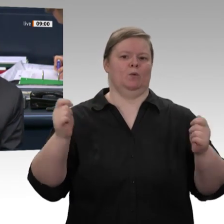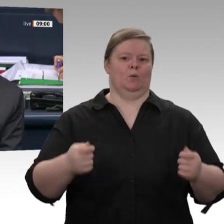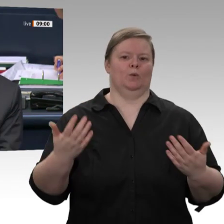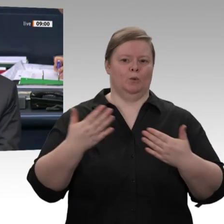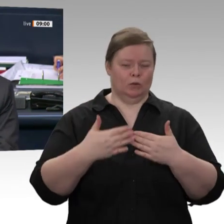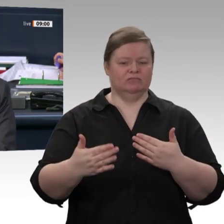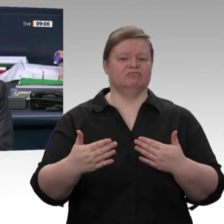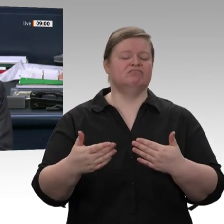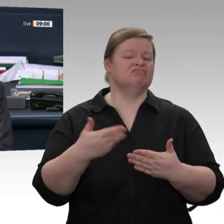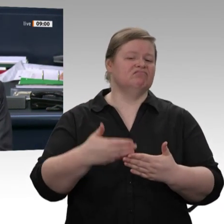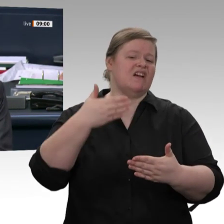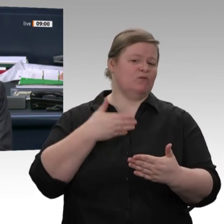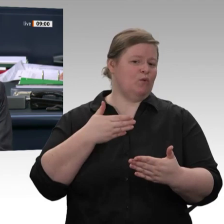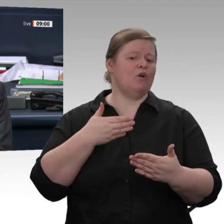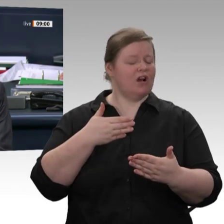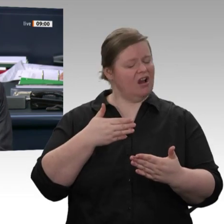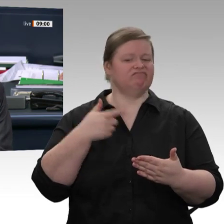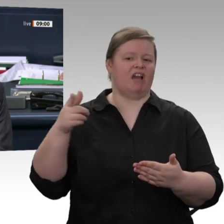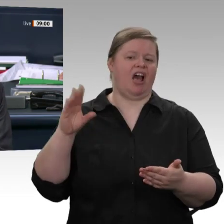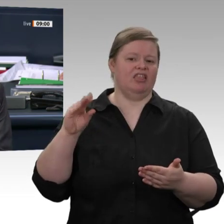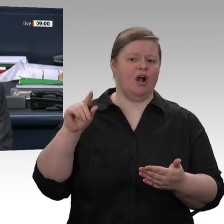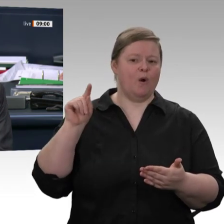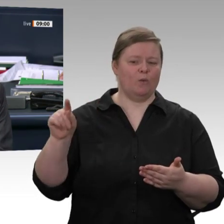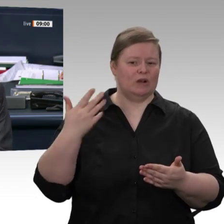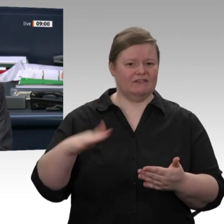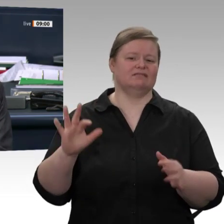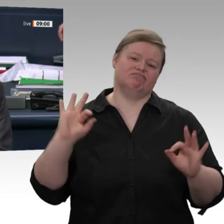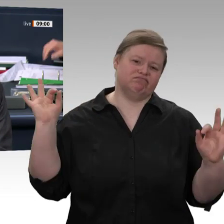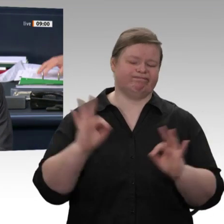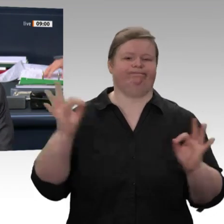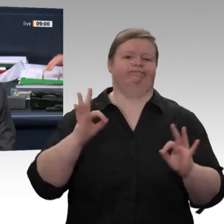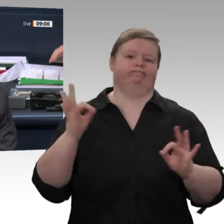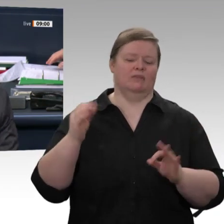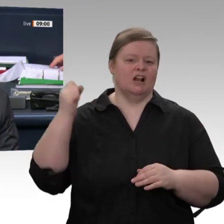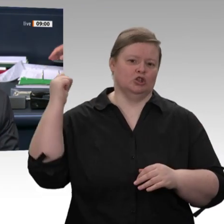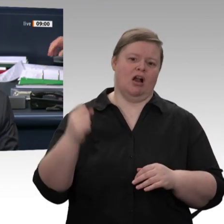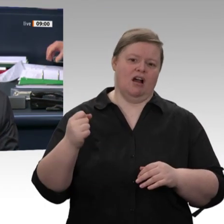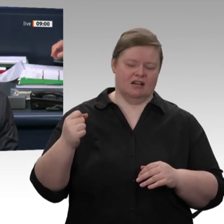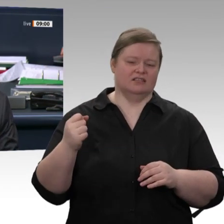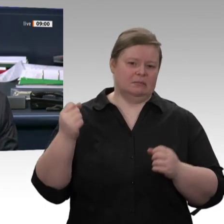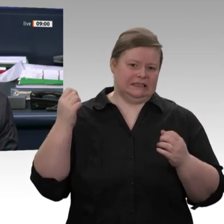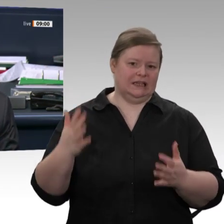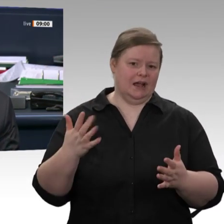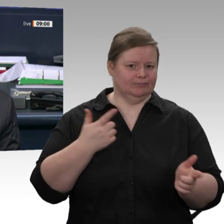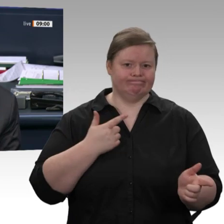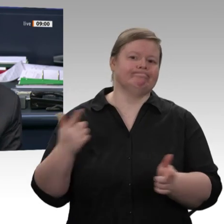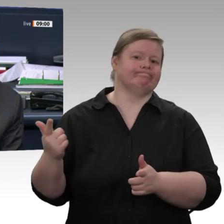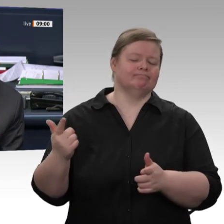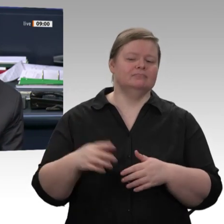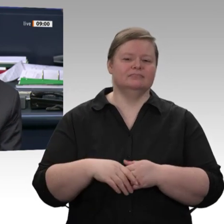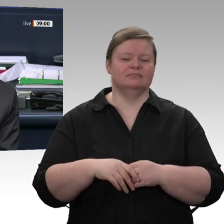Öffentlichkeit eine Aufregung die andere überlagert. Die weltweite Ausbreitung des